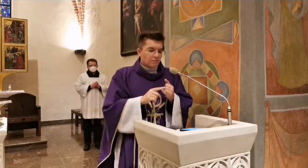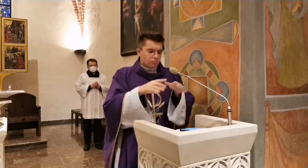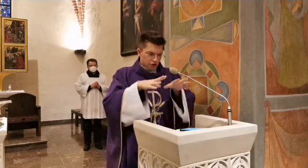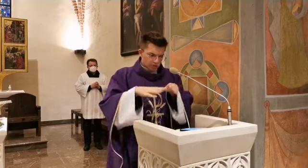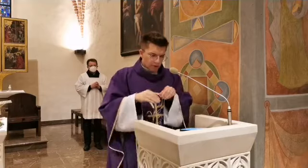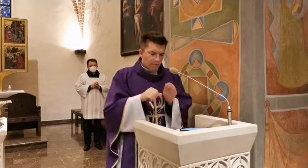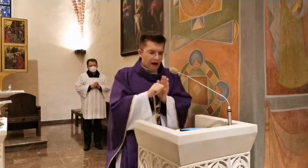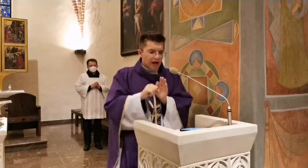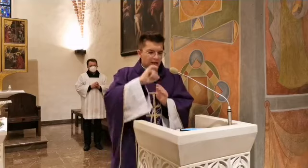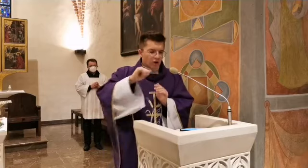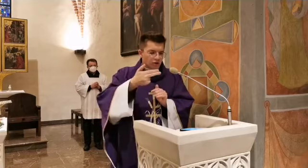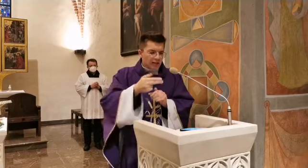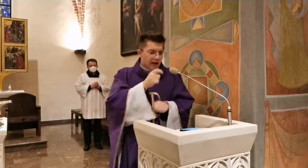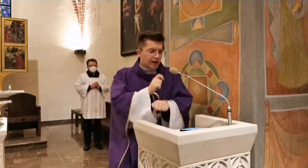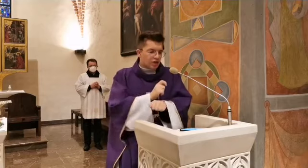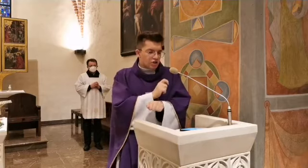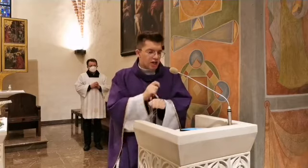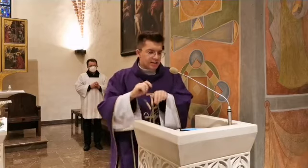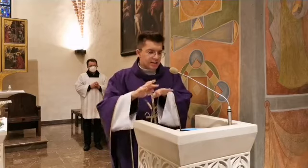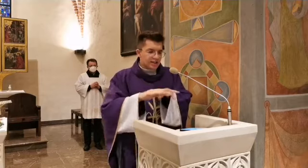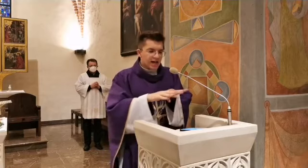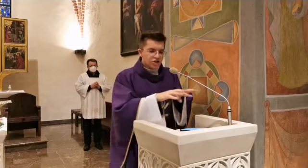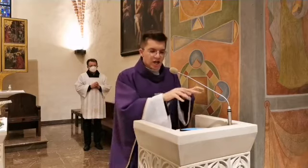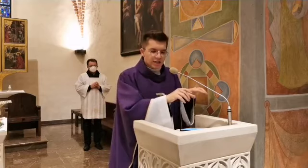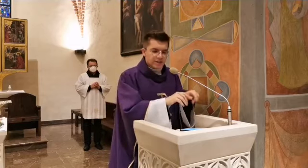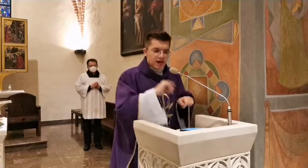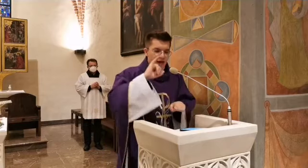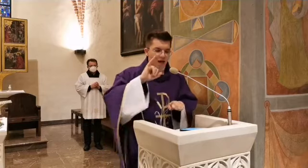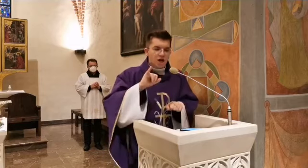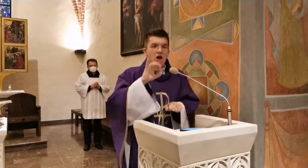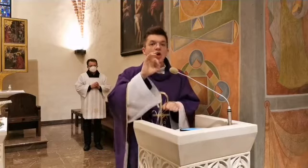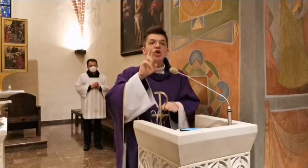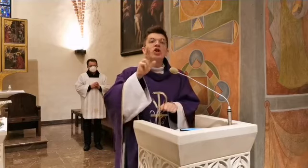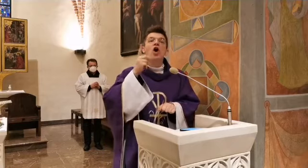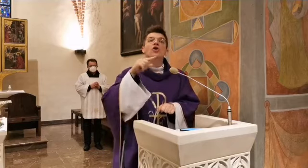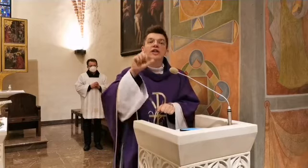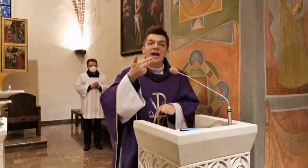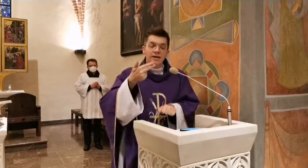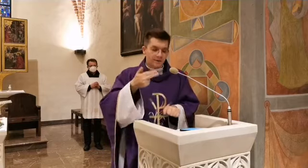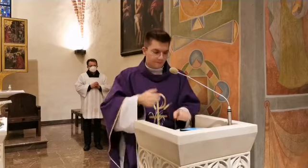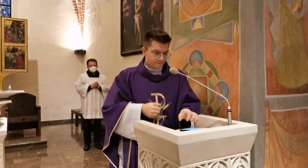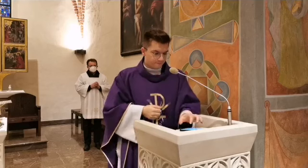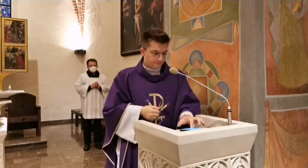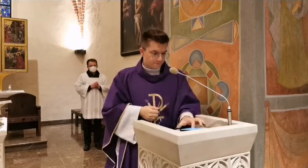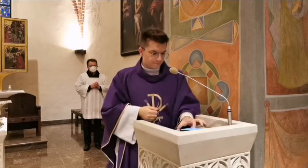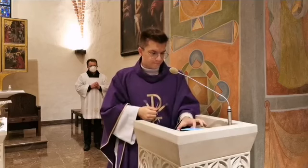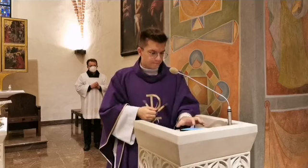i przyjmowali od Jana chrzest na rzece Jordan.